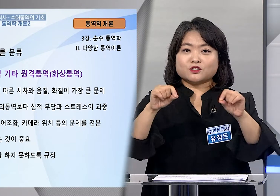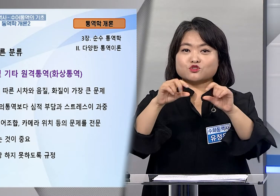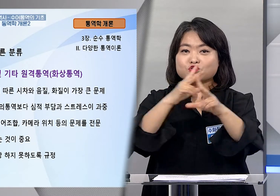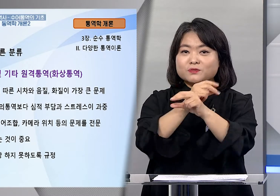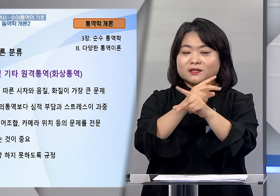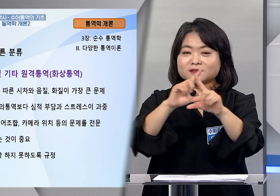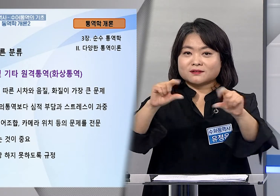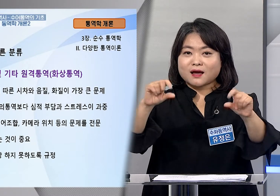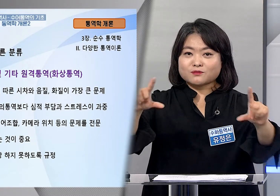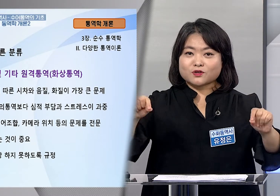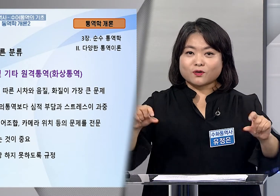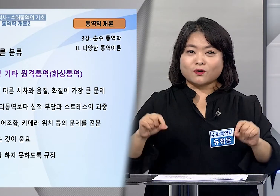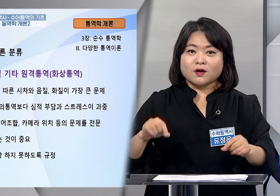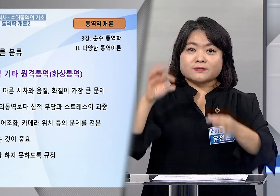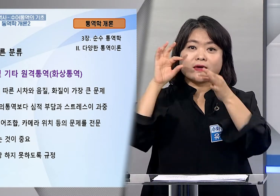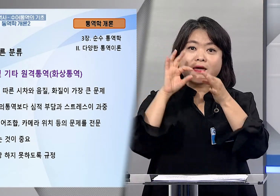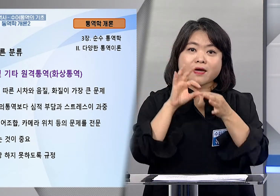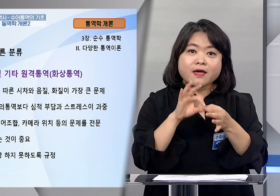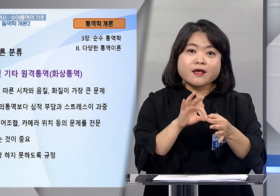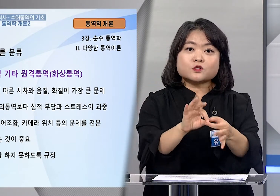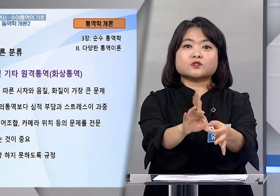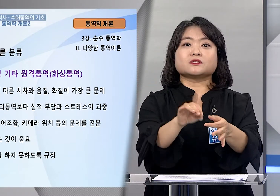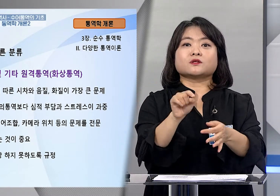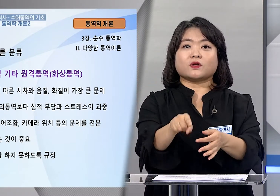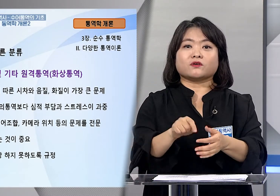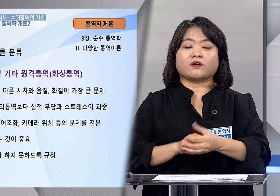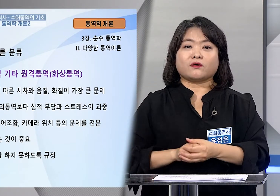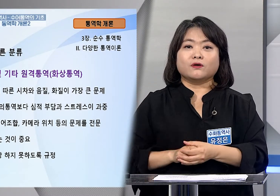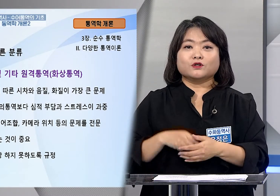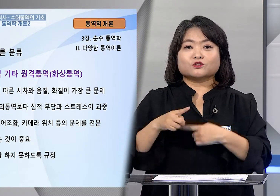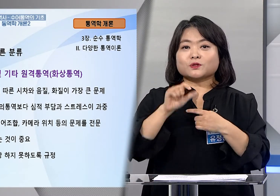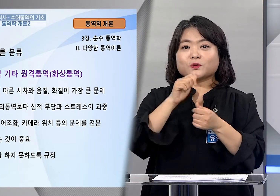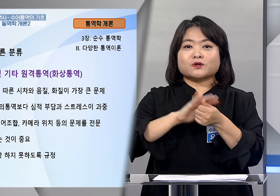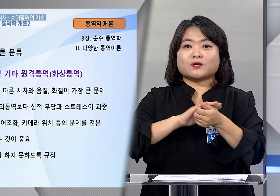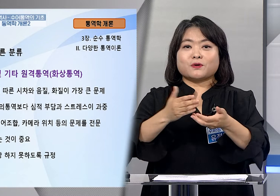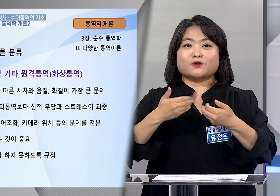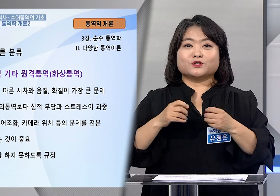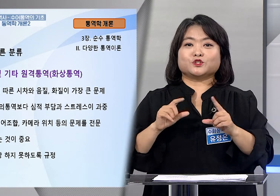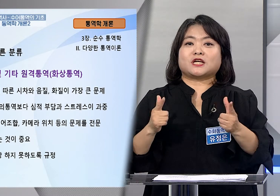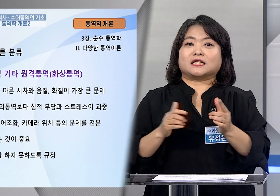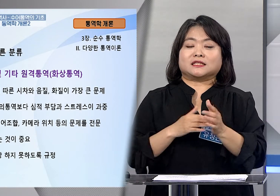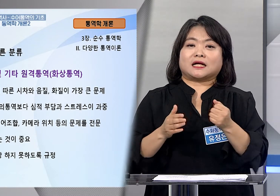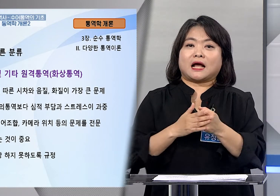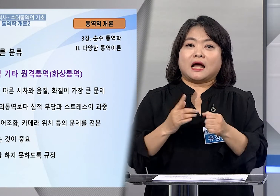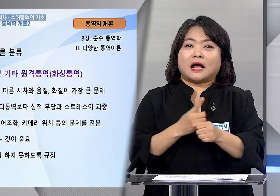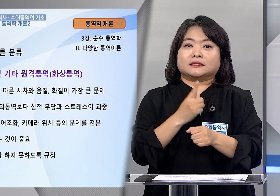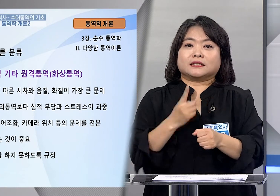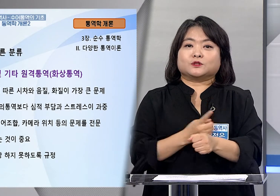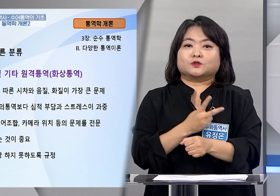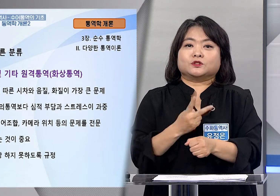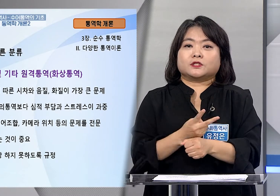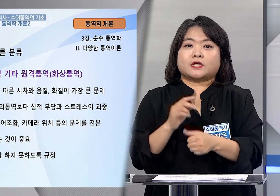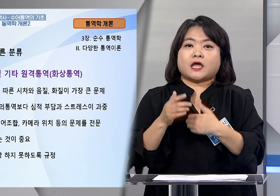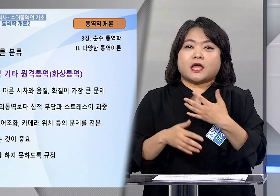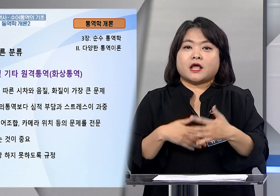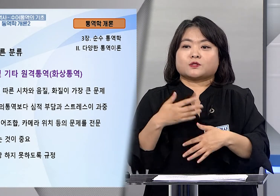이 줌 같은 걸 하면요. 계속 진행되는 거예요. 수화 통역사 배려해 주지 않으니까 1시간이고 2시간이 계속